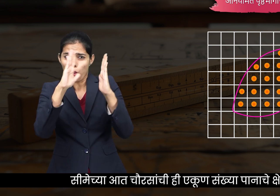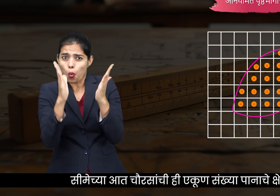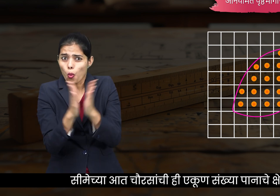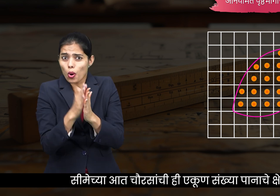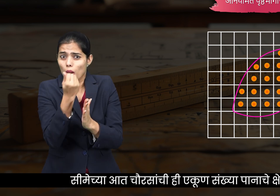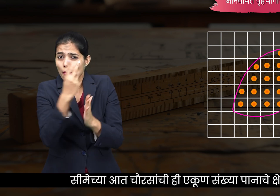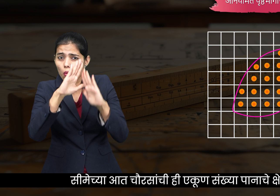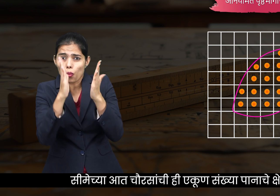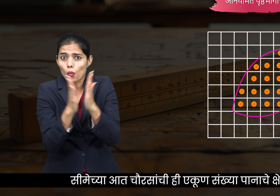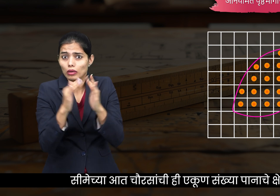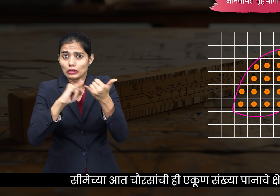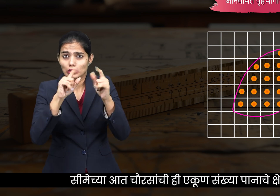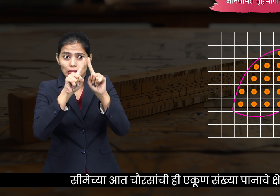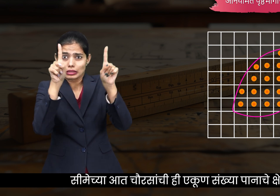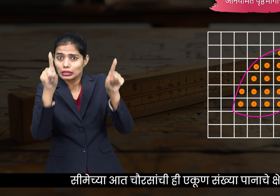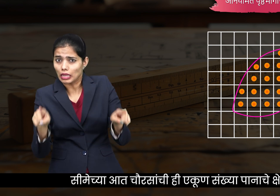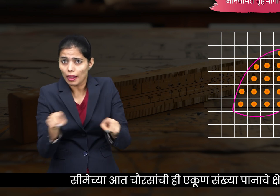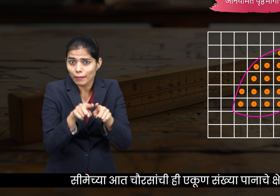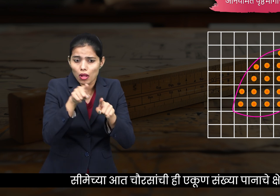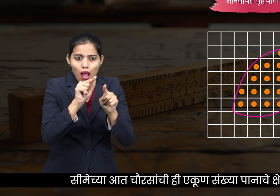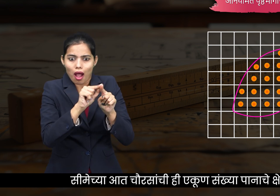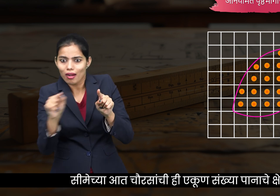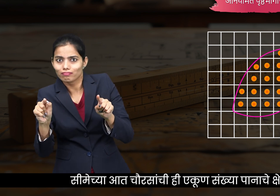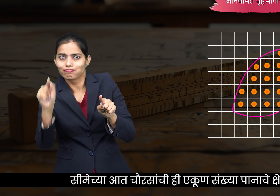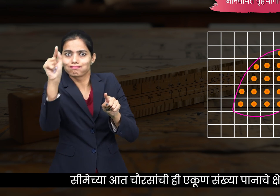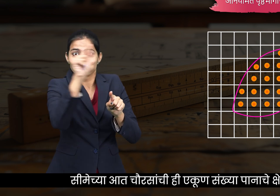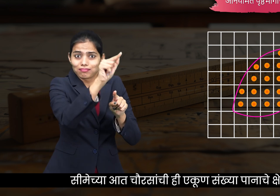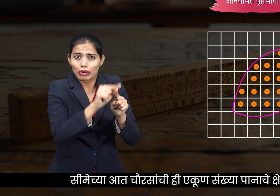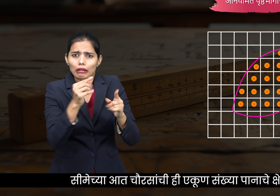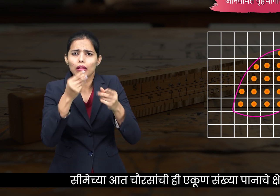सीमेच्या आत चौरसांची ही एकूण संख्या पानाचे क्षेत्रफळ देते.